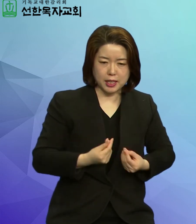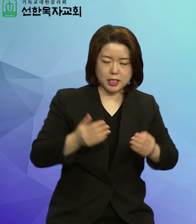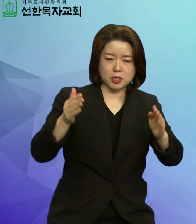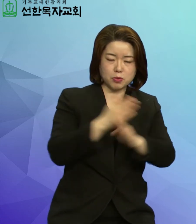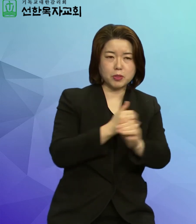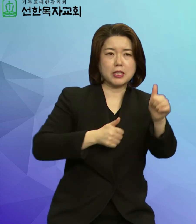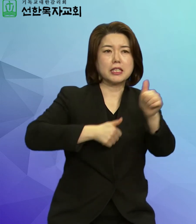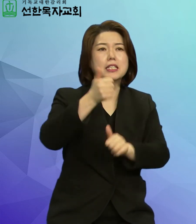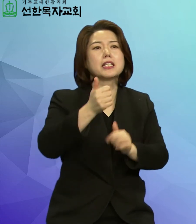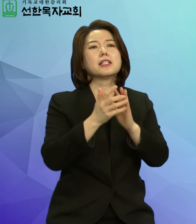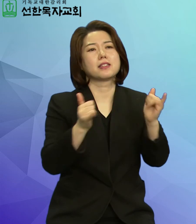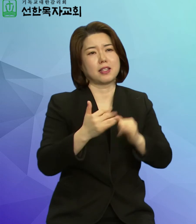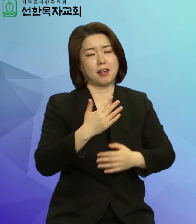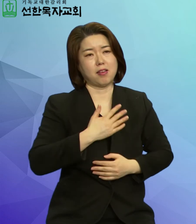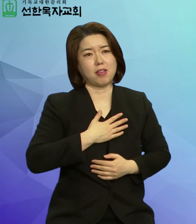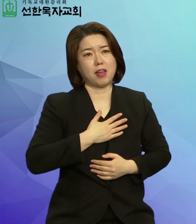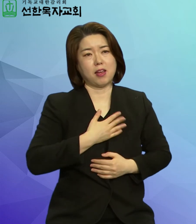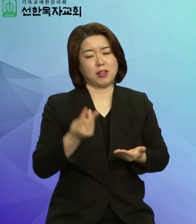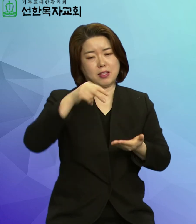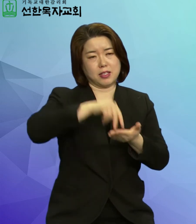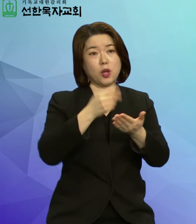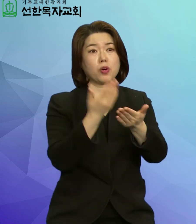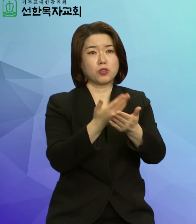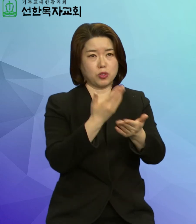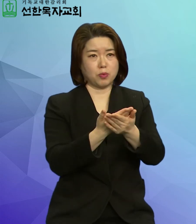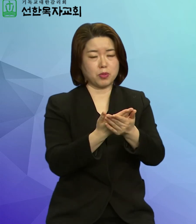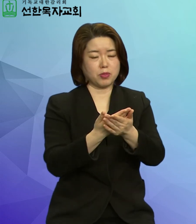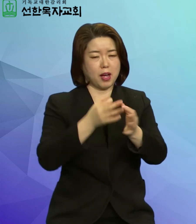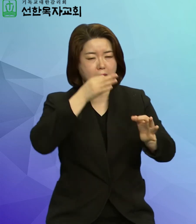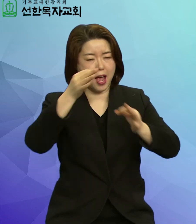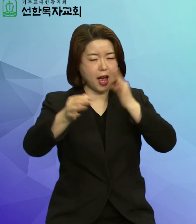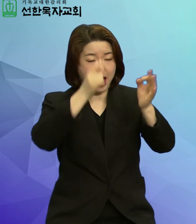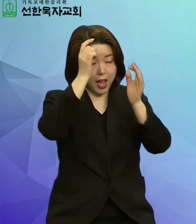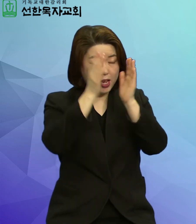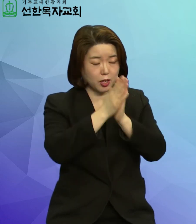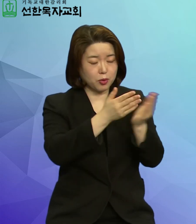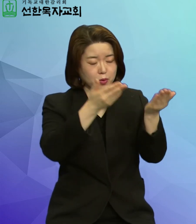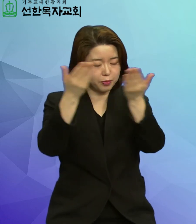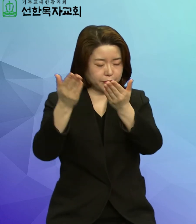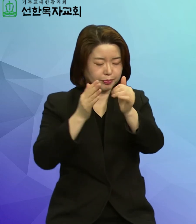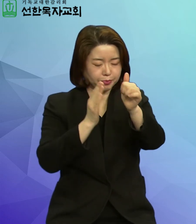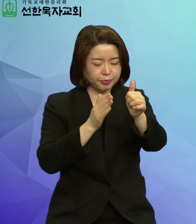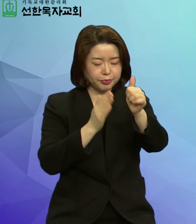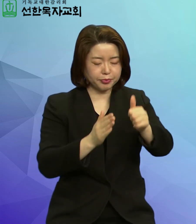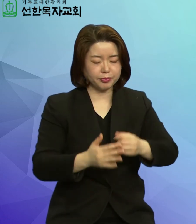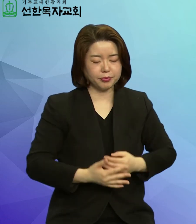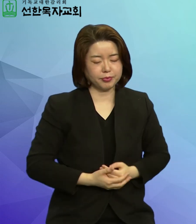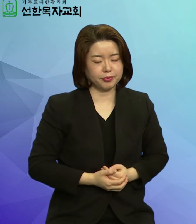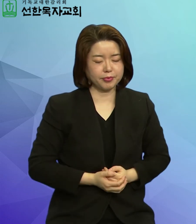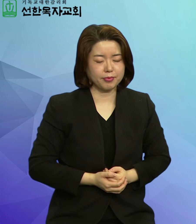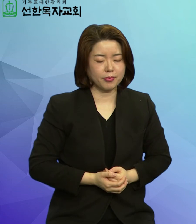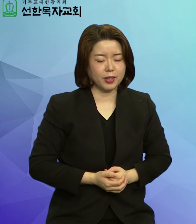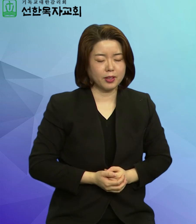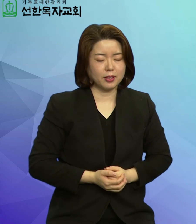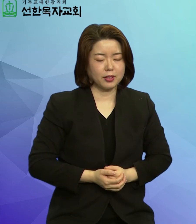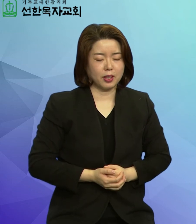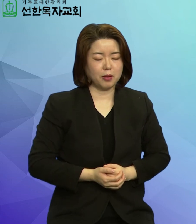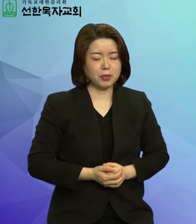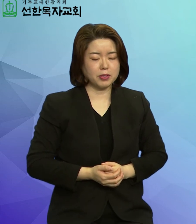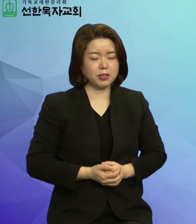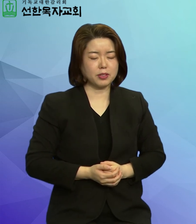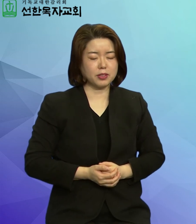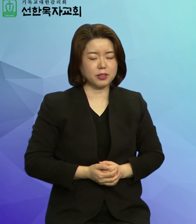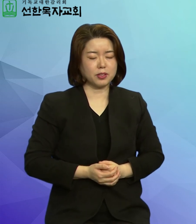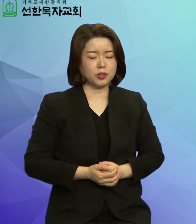어떤 낙심에서도 이기는 자로 주님 저를 세워주시옵소서. 통성으로 우리 기도합시다. 은혜와 사랑이 많으신